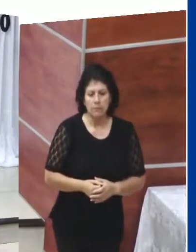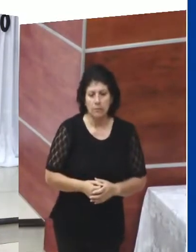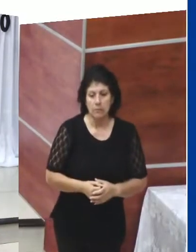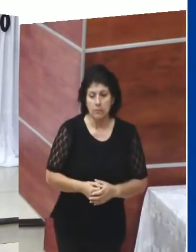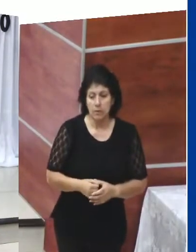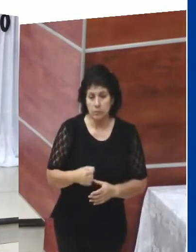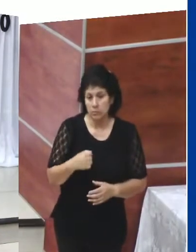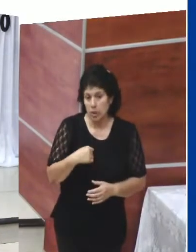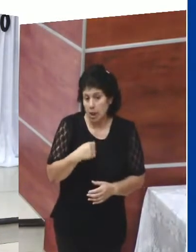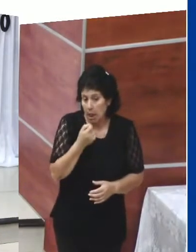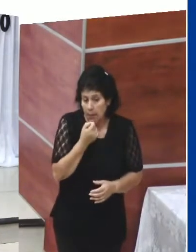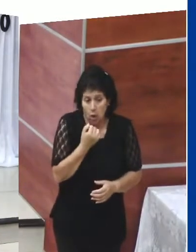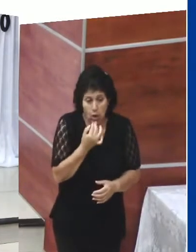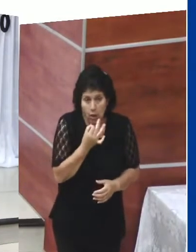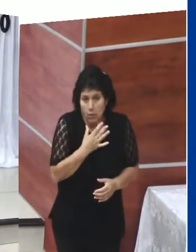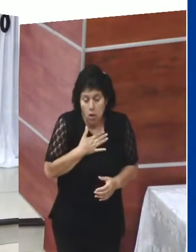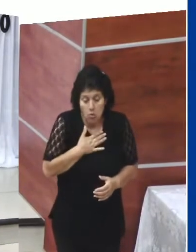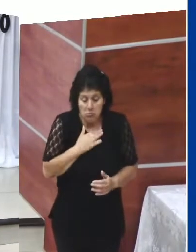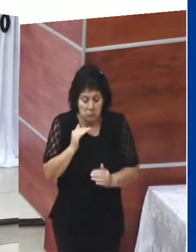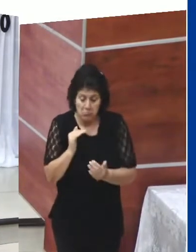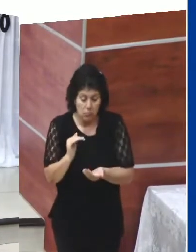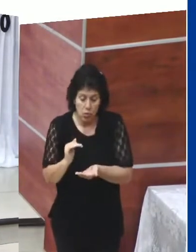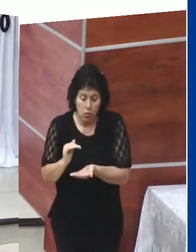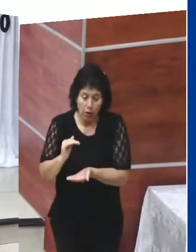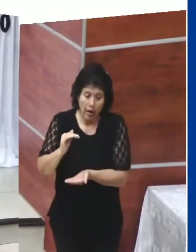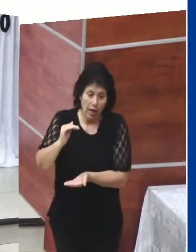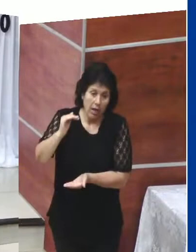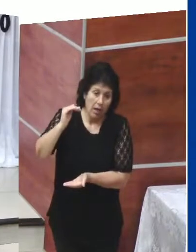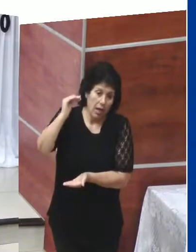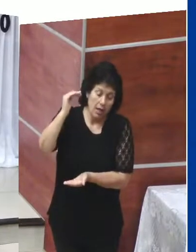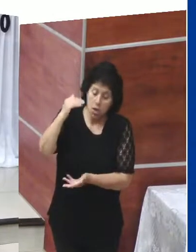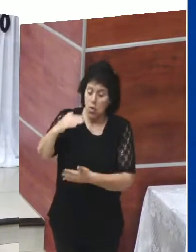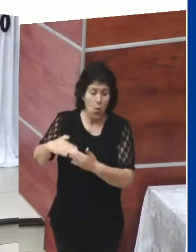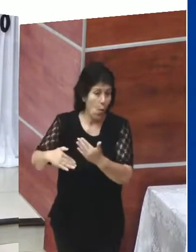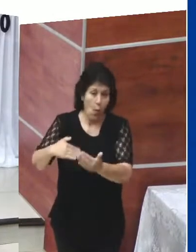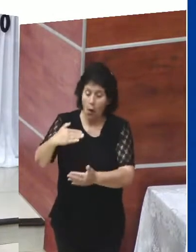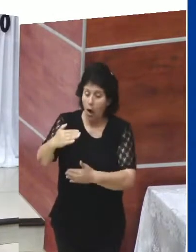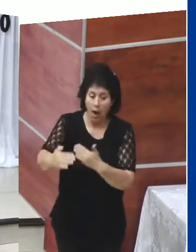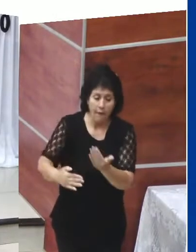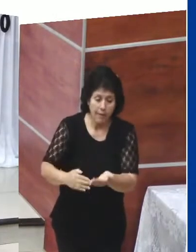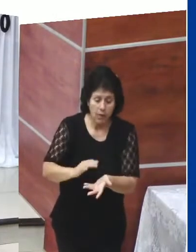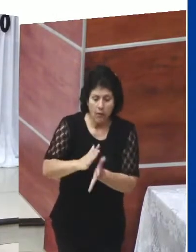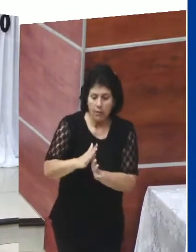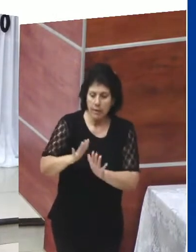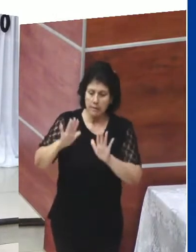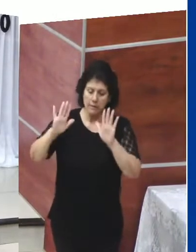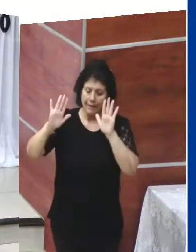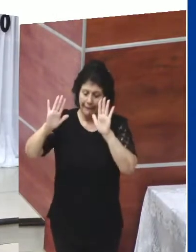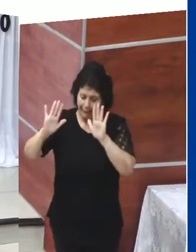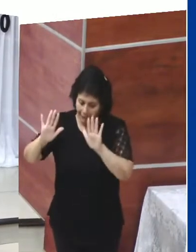No crece, no se desarrolla, se estanca.